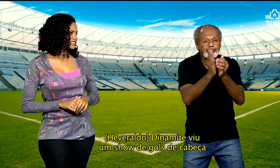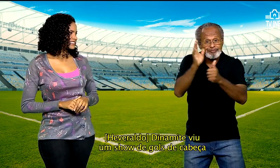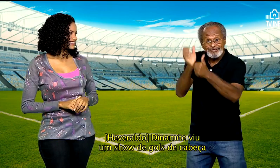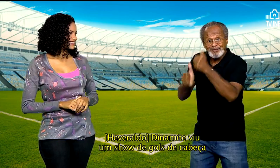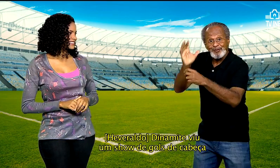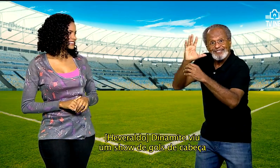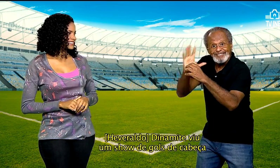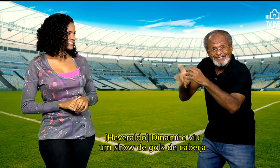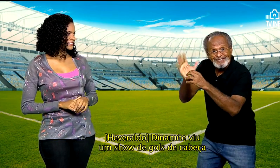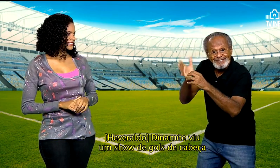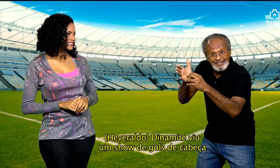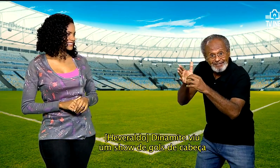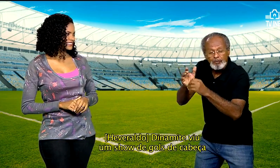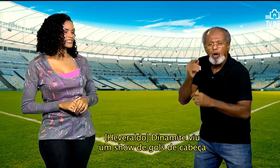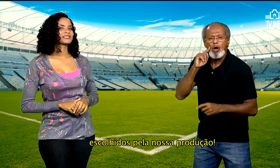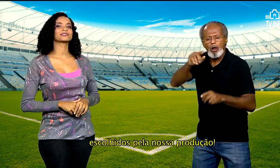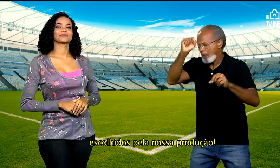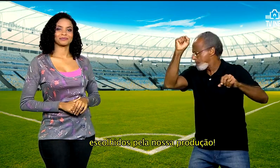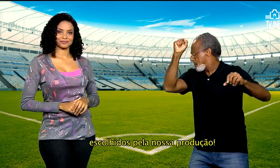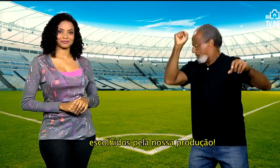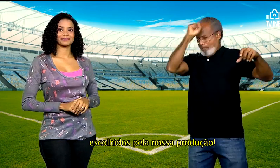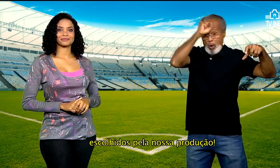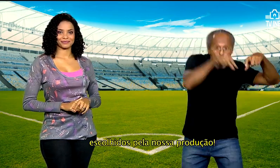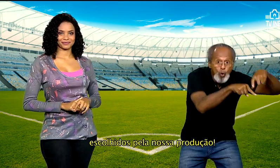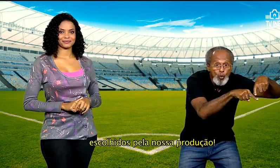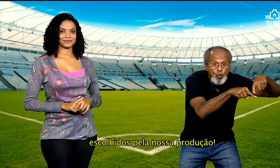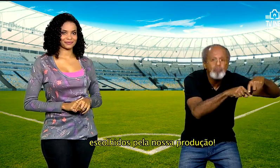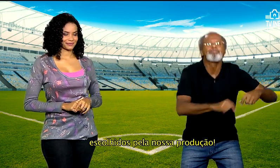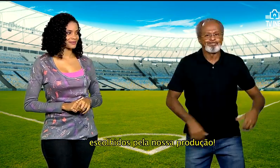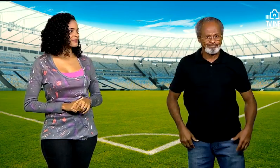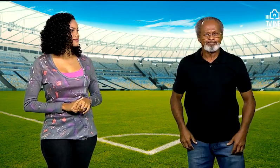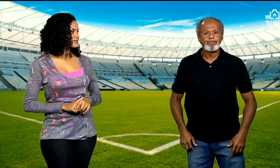Dinamite viu um show de gols de cabeça escolhidos pela nossa produção.